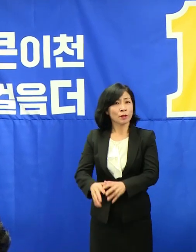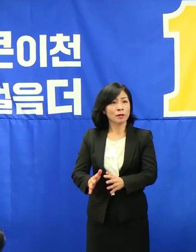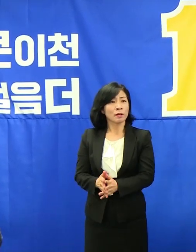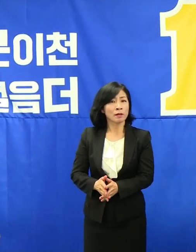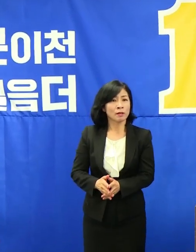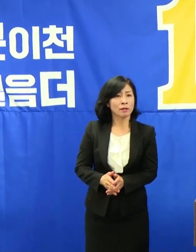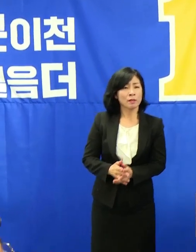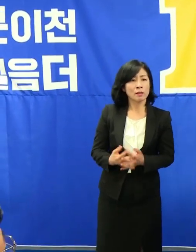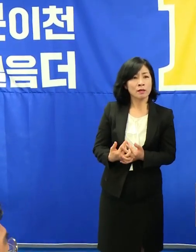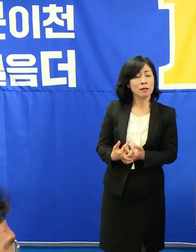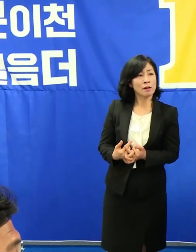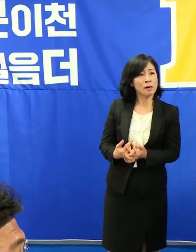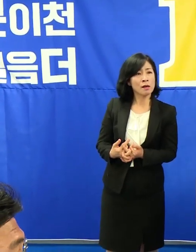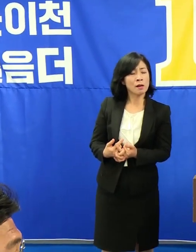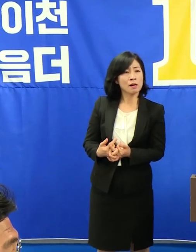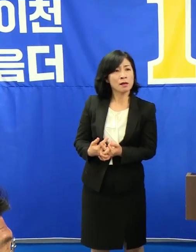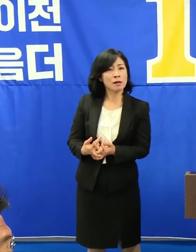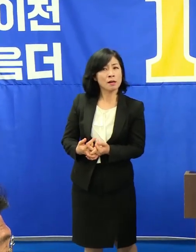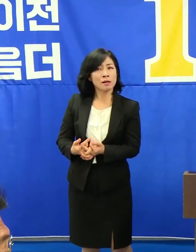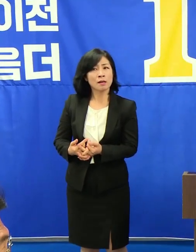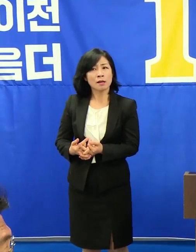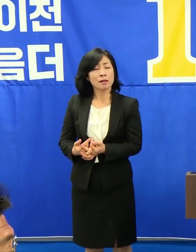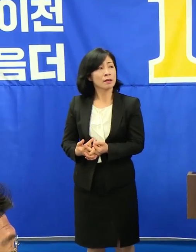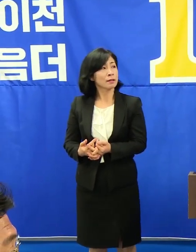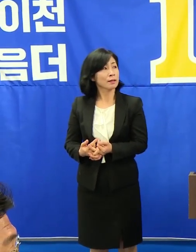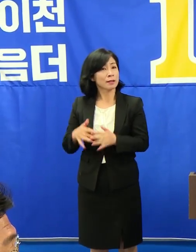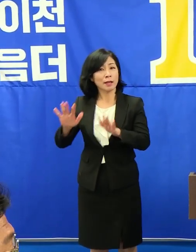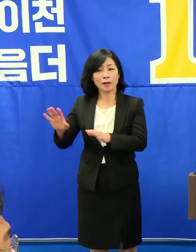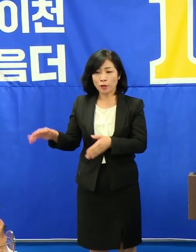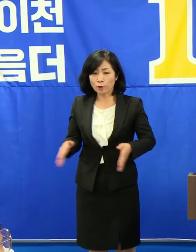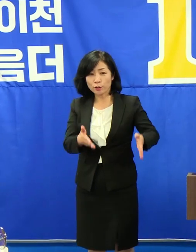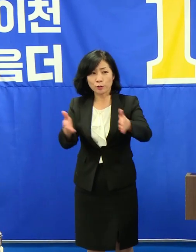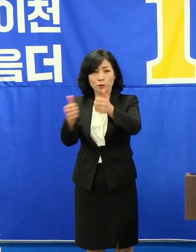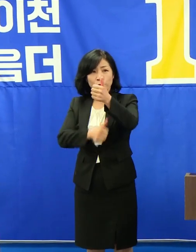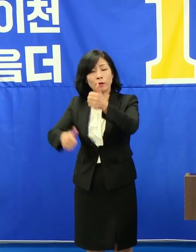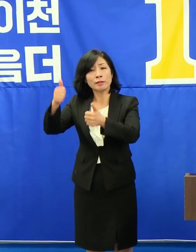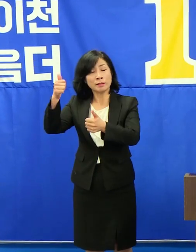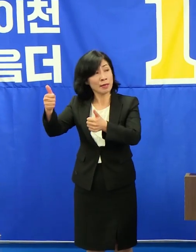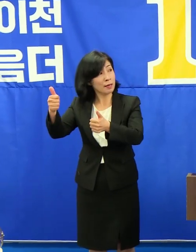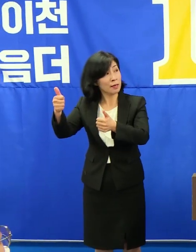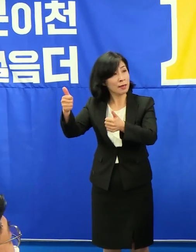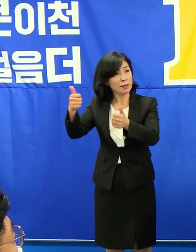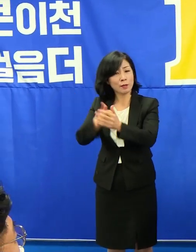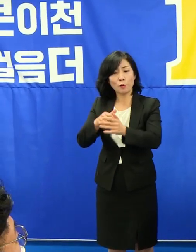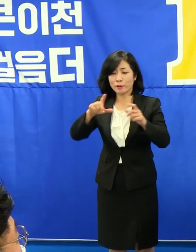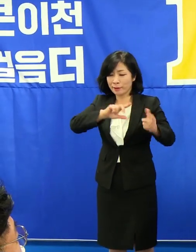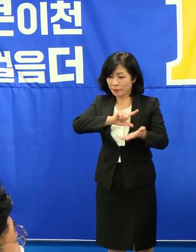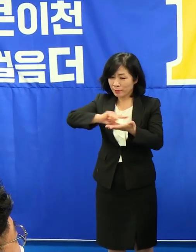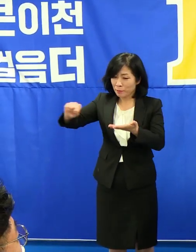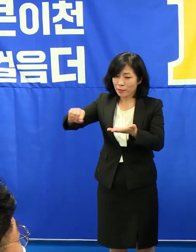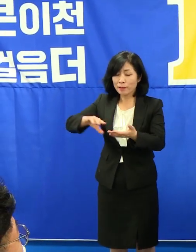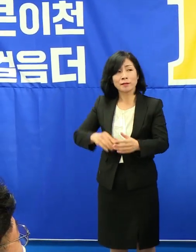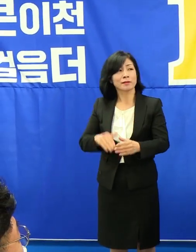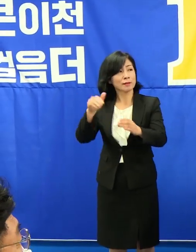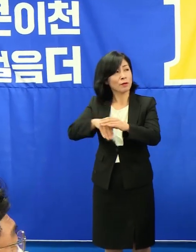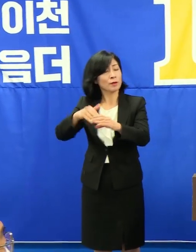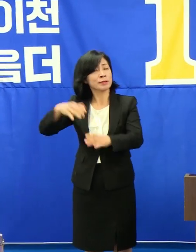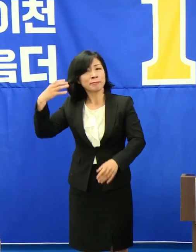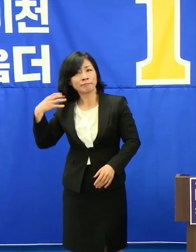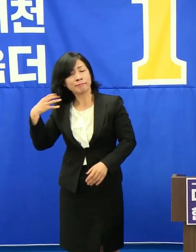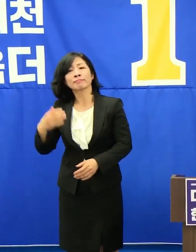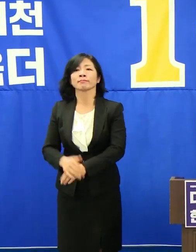조정식 오선 위원님도 계신데 제가 경기도 도당위원장으로서 이런 지방선거를 책임지고 있어서 아마도 저로